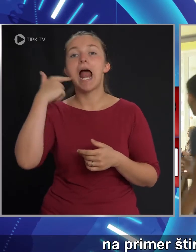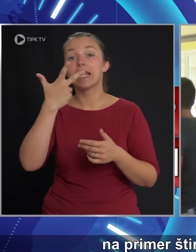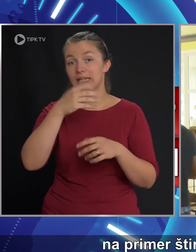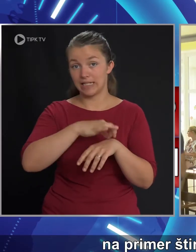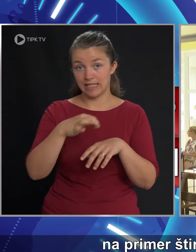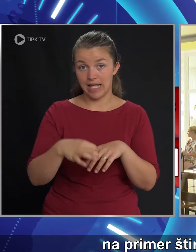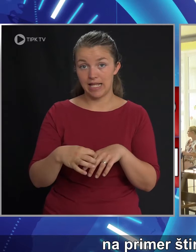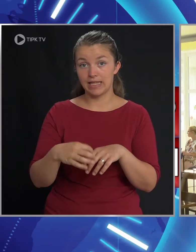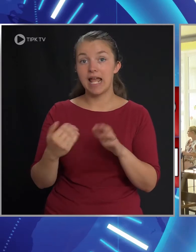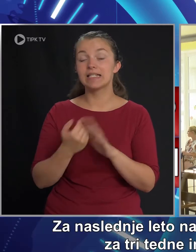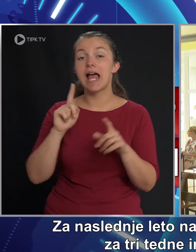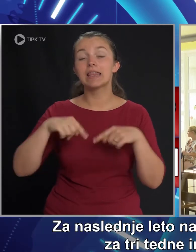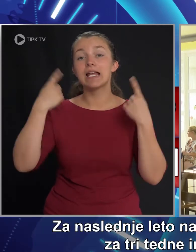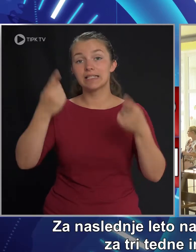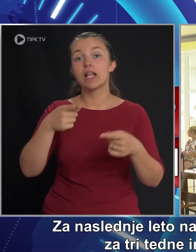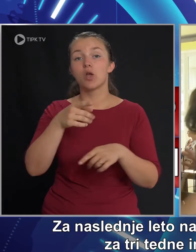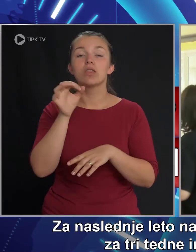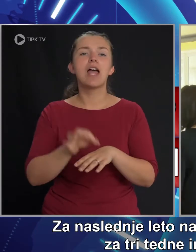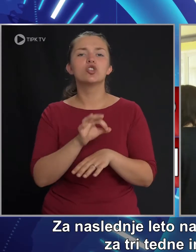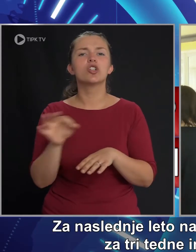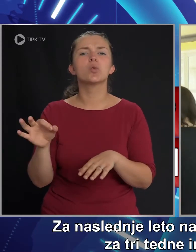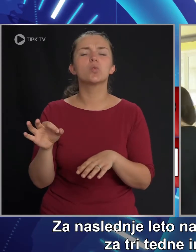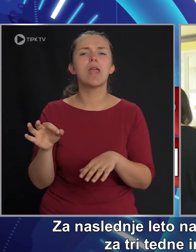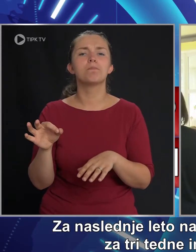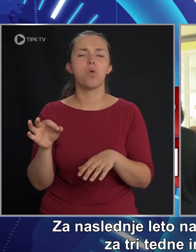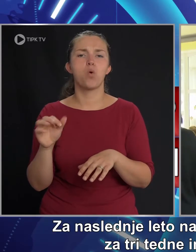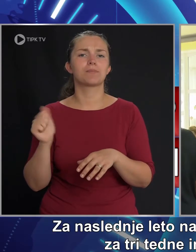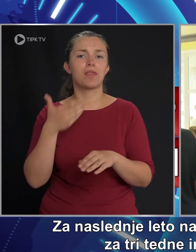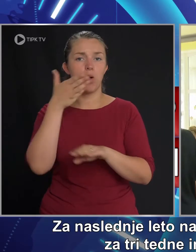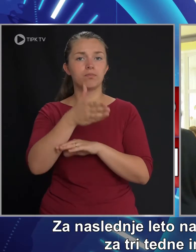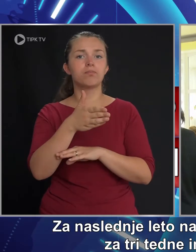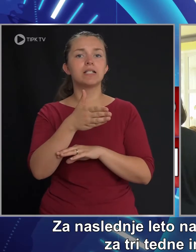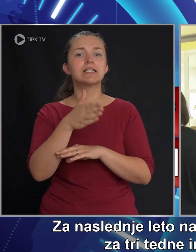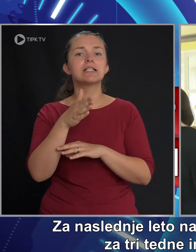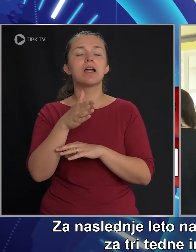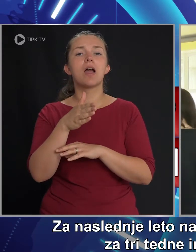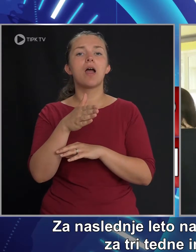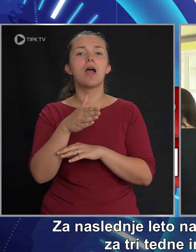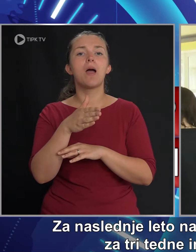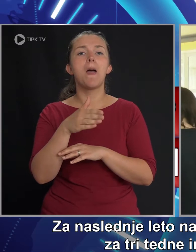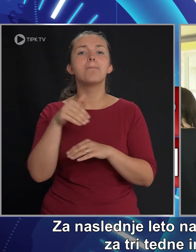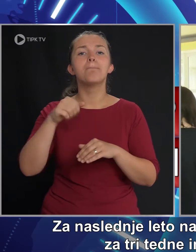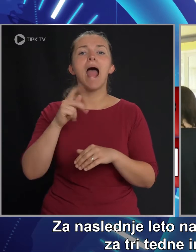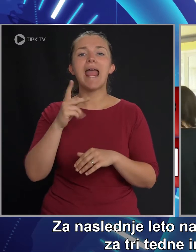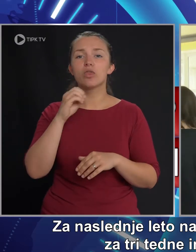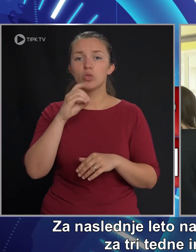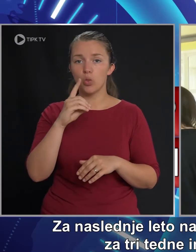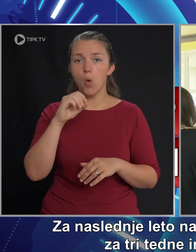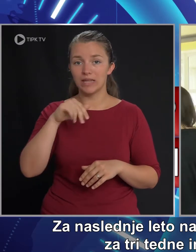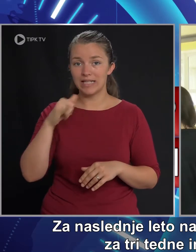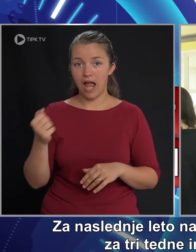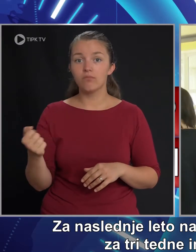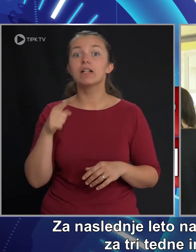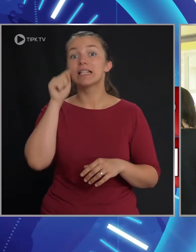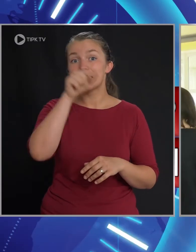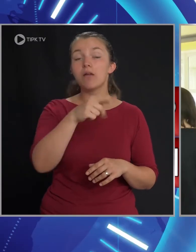dni ali pa 3 tedne. Za naslednje leto načrtujemo spet obisk Makedonije za 3 tedne in tam opravljanje